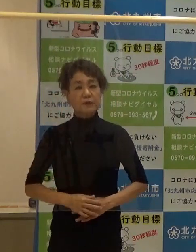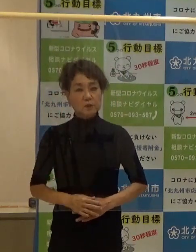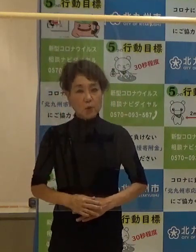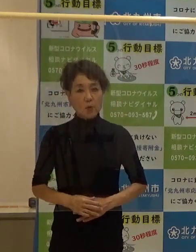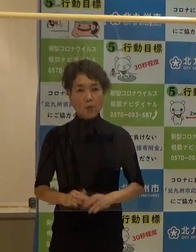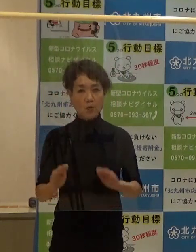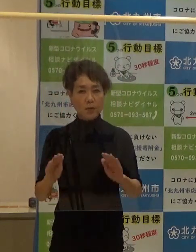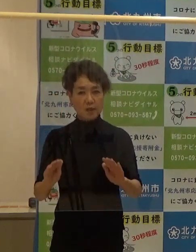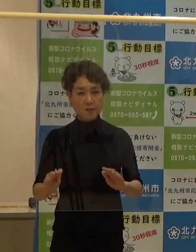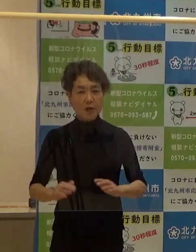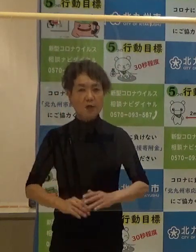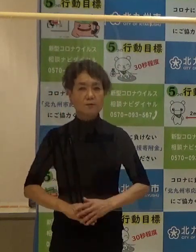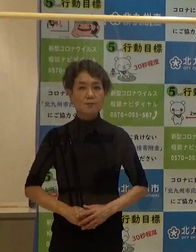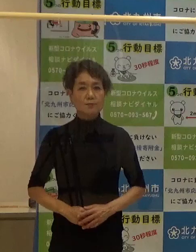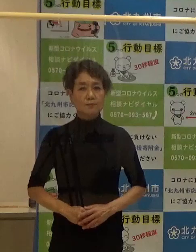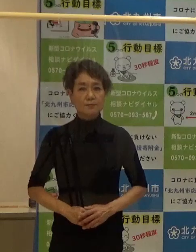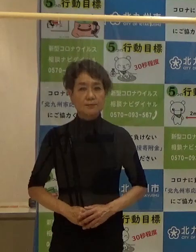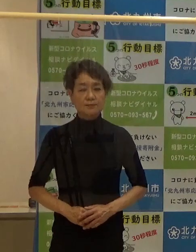今